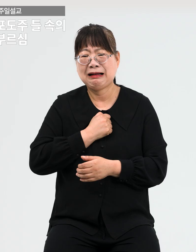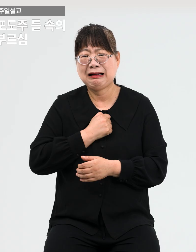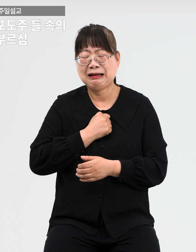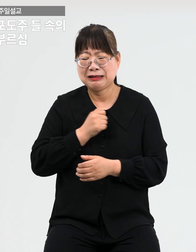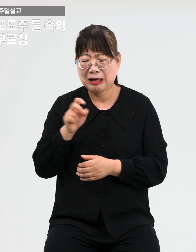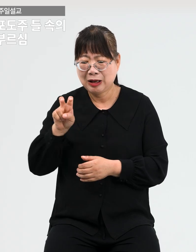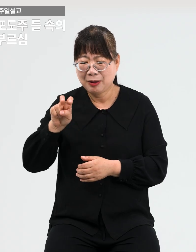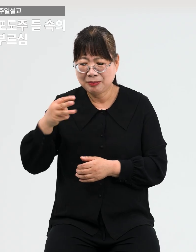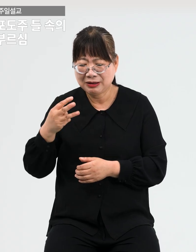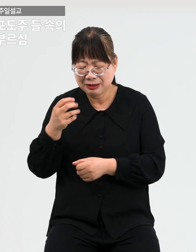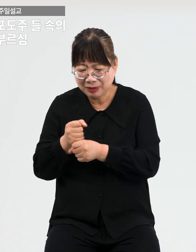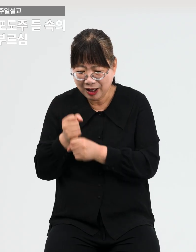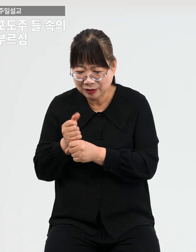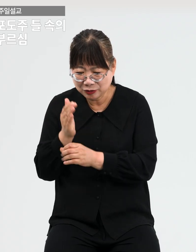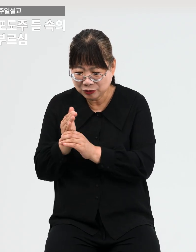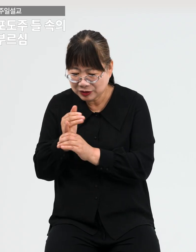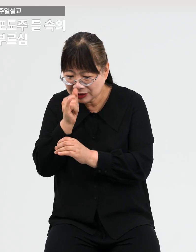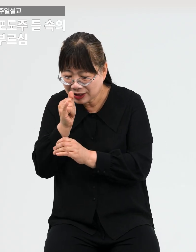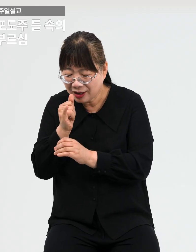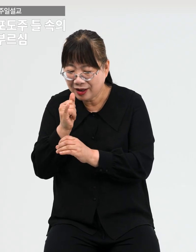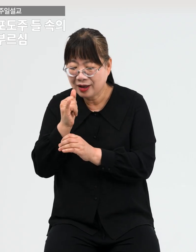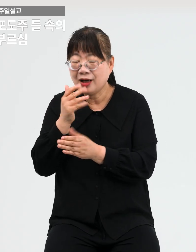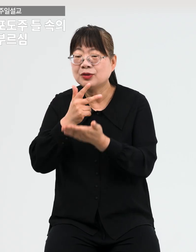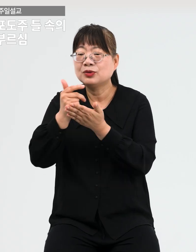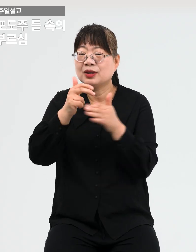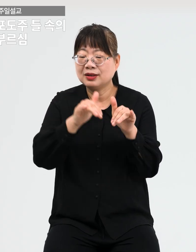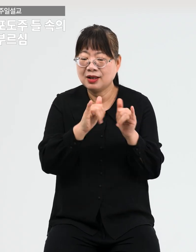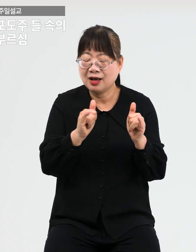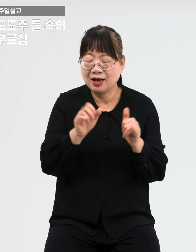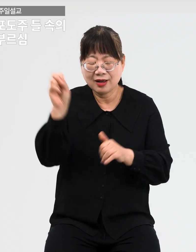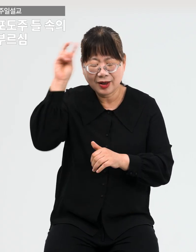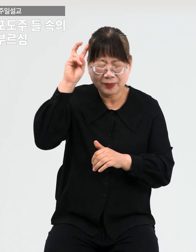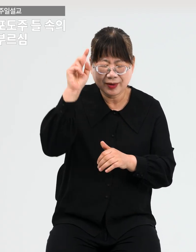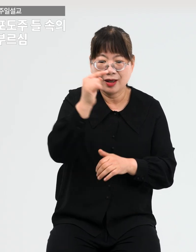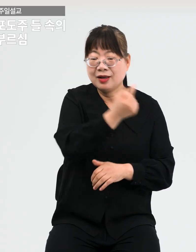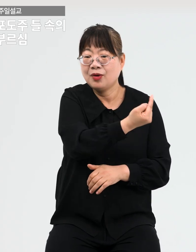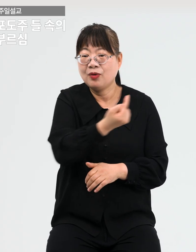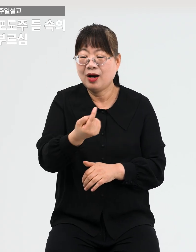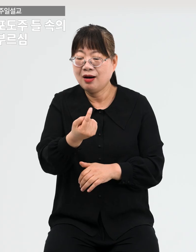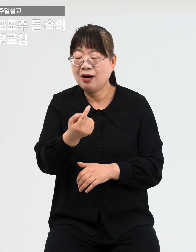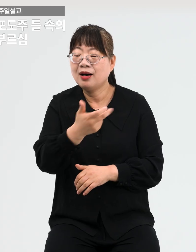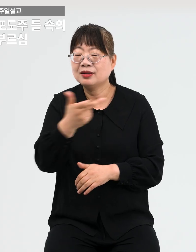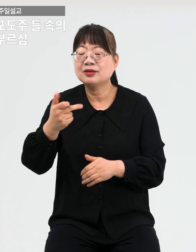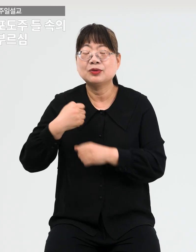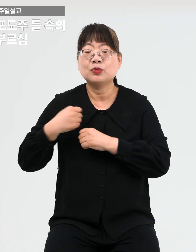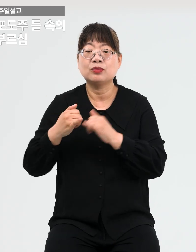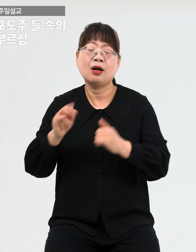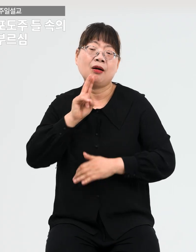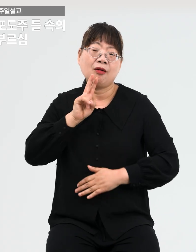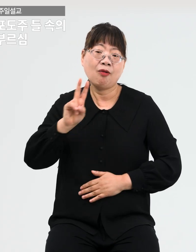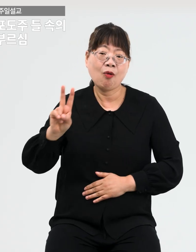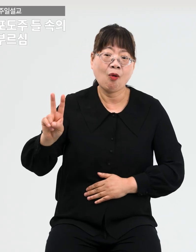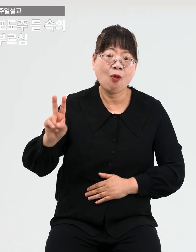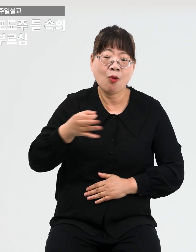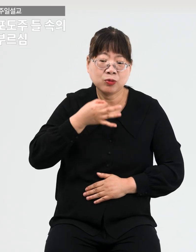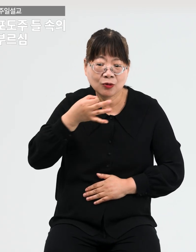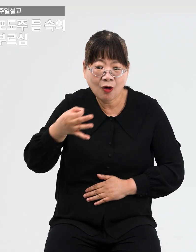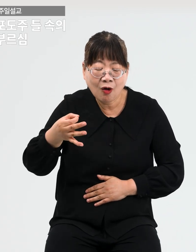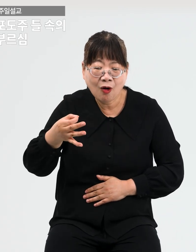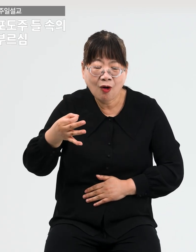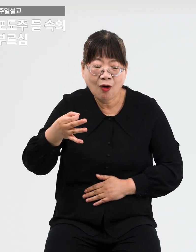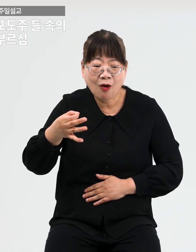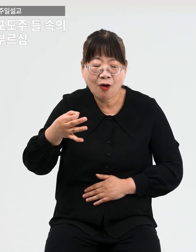이러고 있는데 주의 사자가 갑자기 나타나가지고 큰 용사요. 이게 얼마나